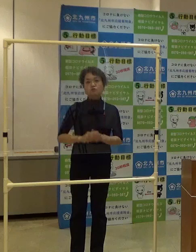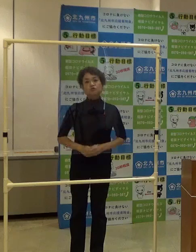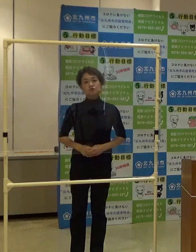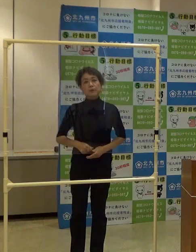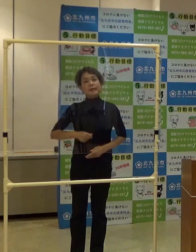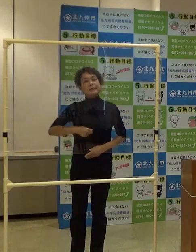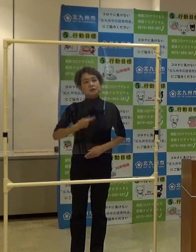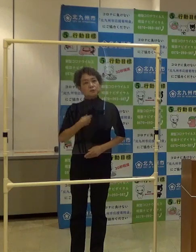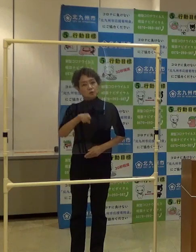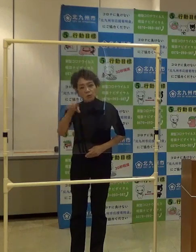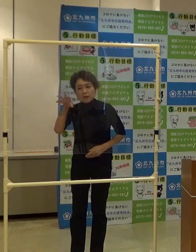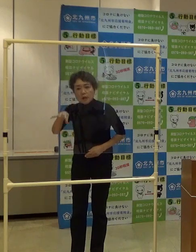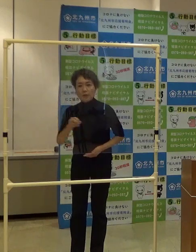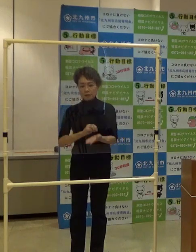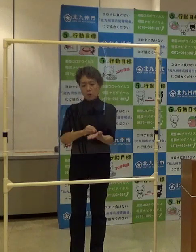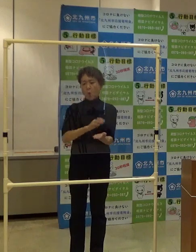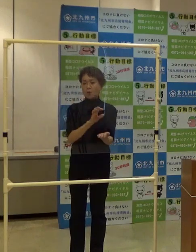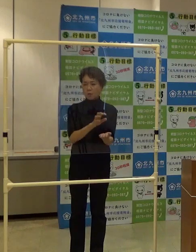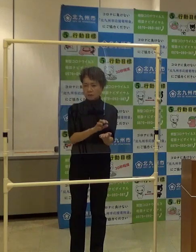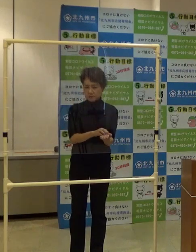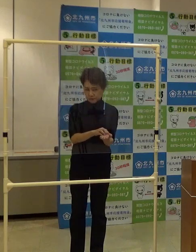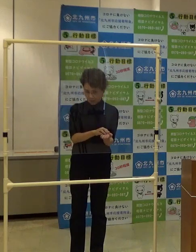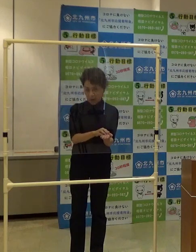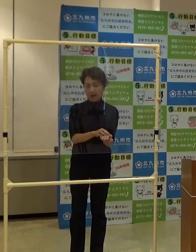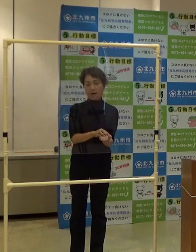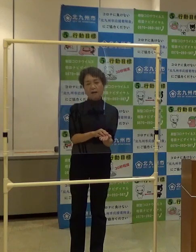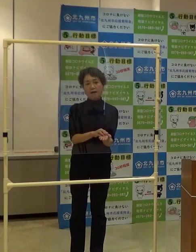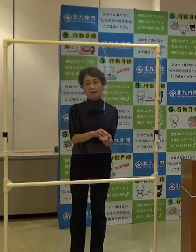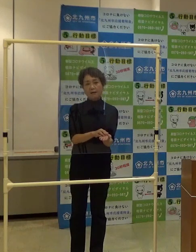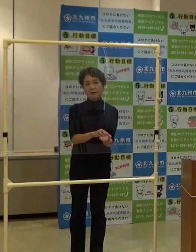分の行ったところを記録するだとか、特に